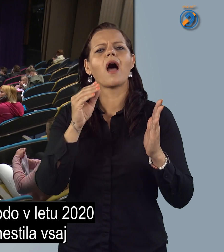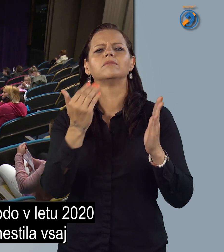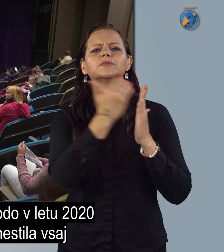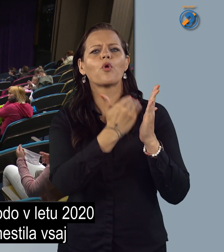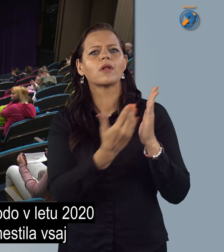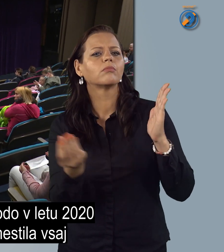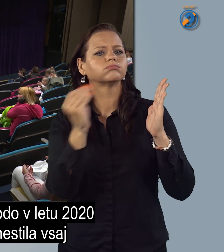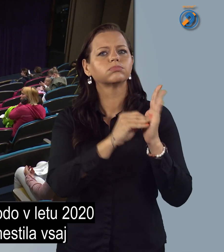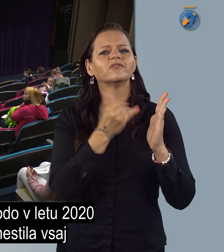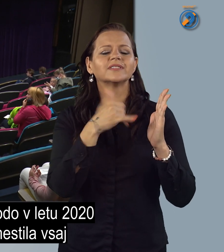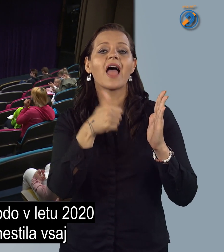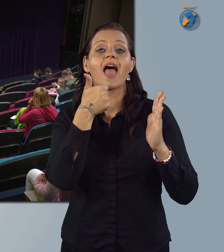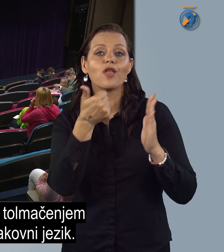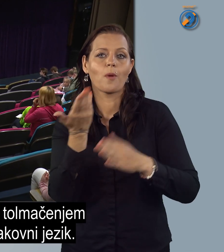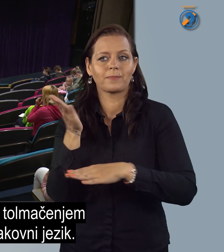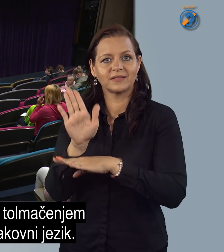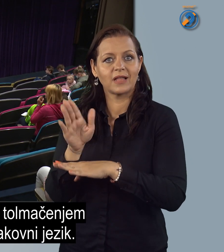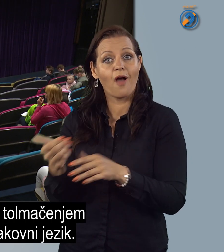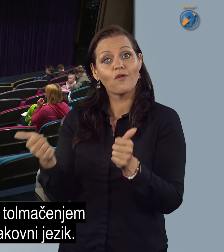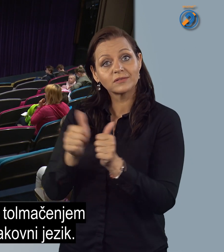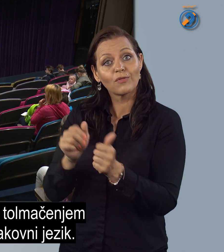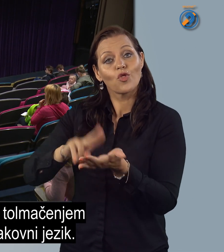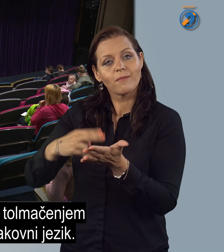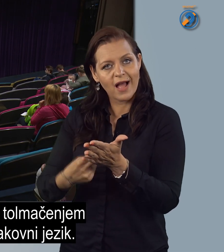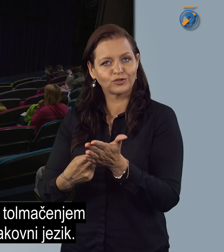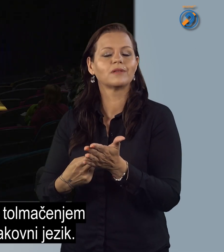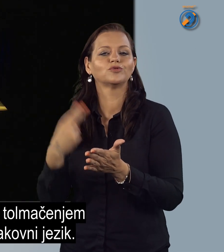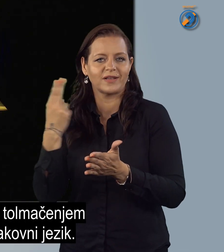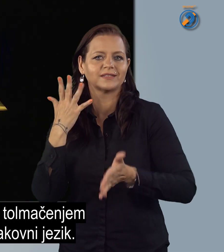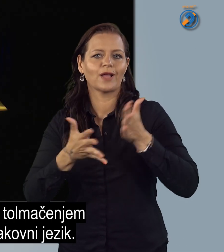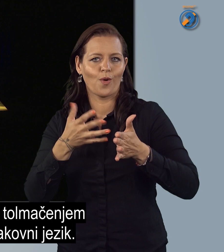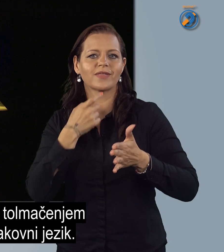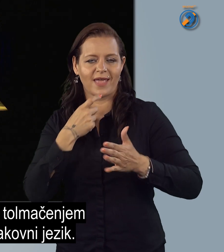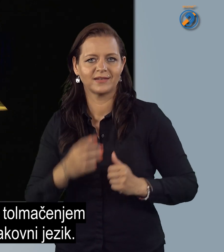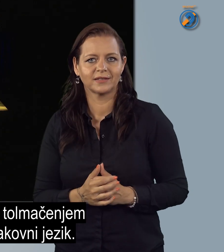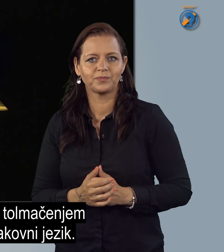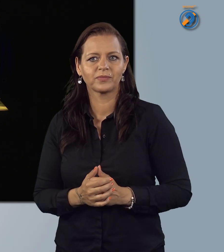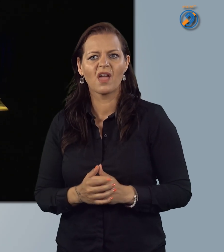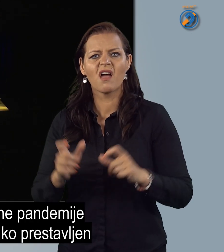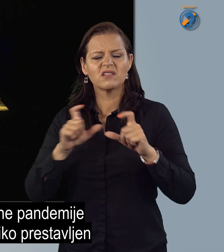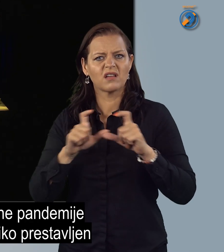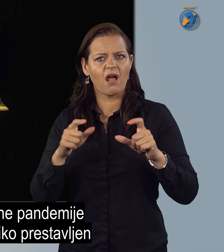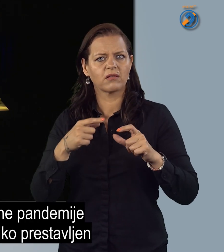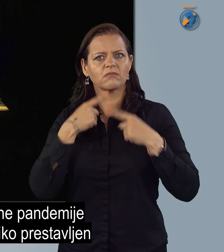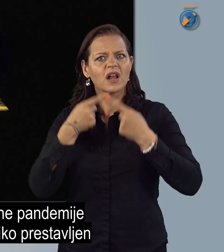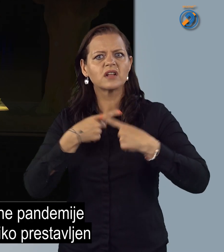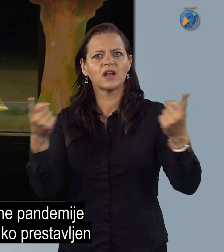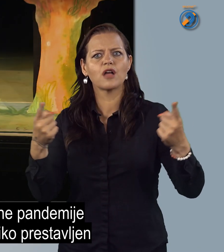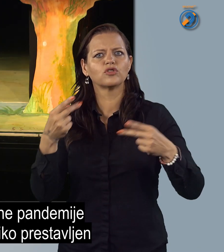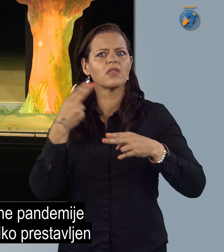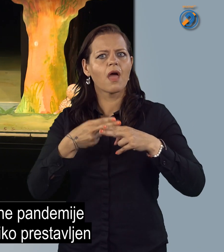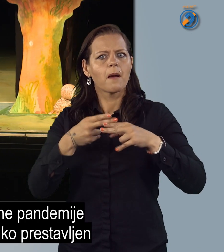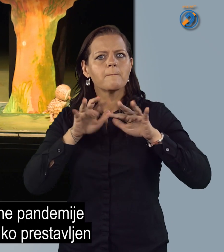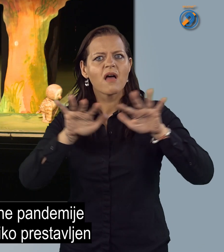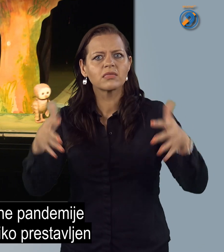umestila vsaj eno predstavo s tolmačenjem v slovenski znakovni jezik. Zaradi razglašene